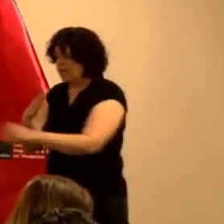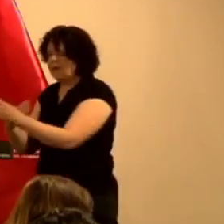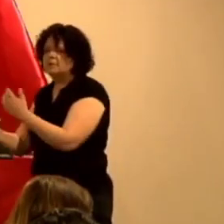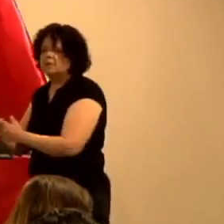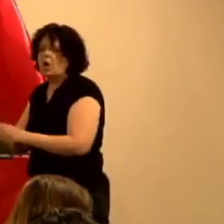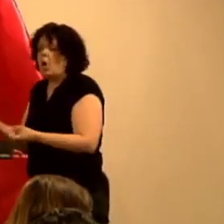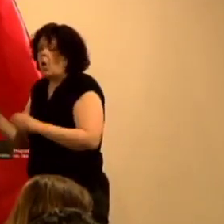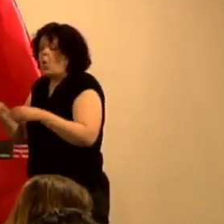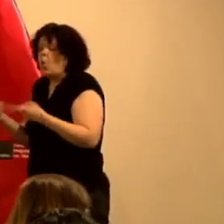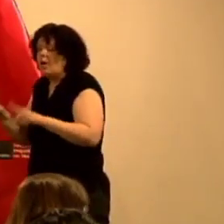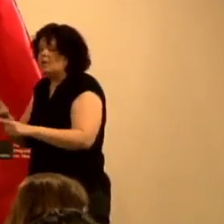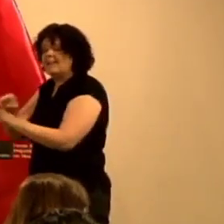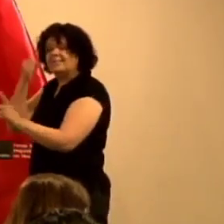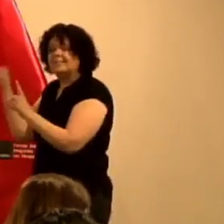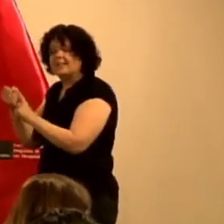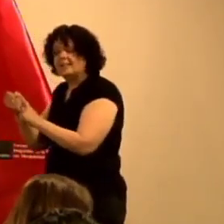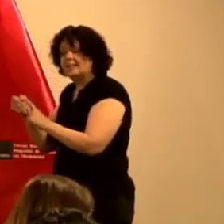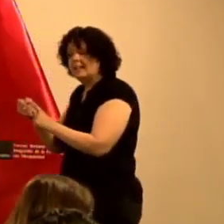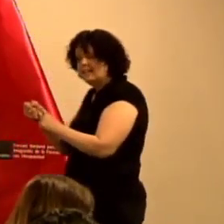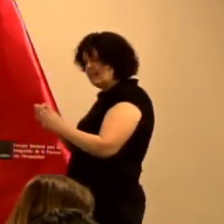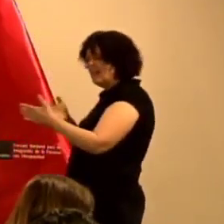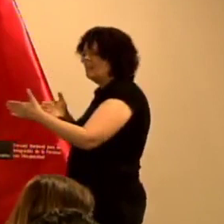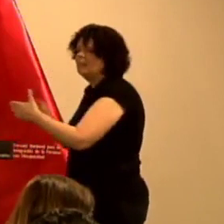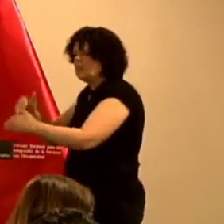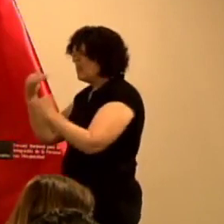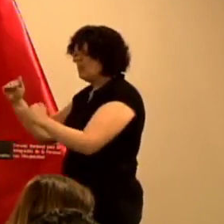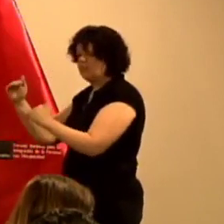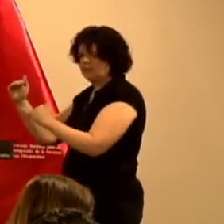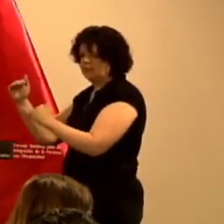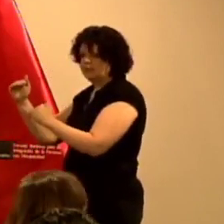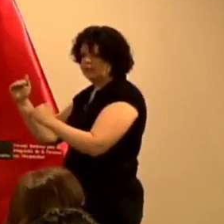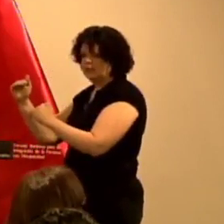el tema de las limitaciones. Si tiene limitación para